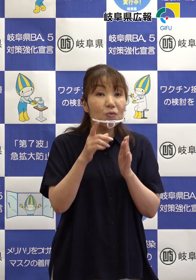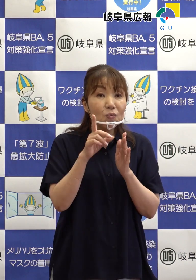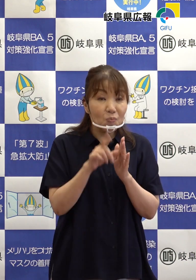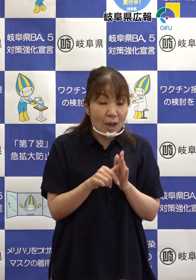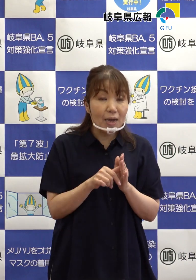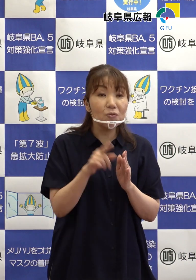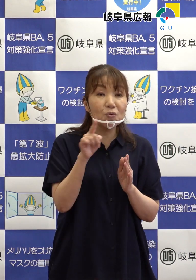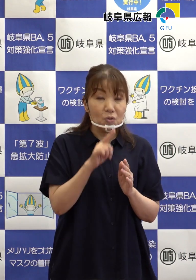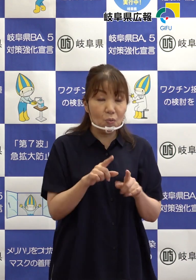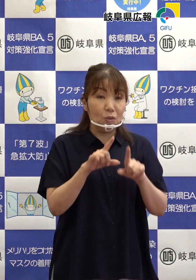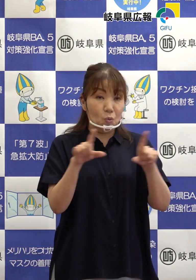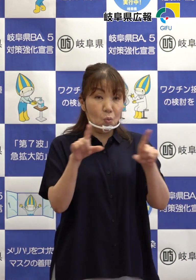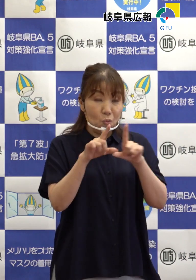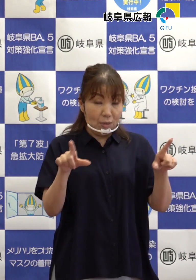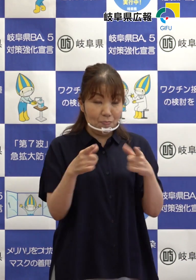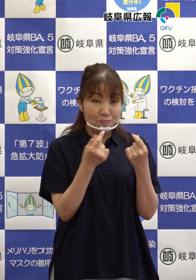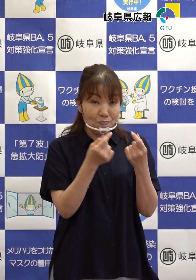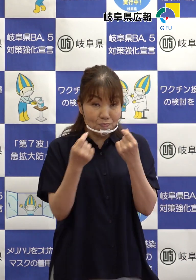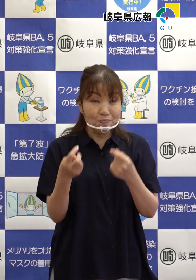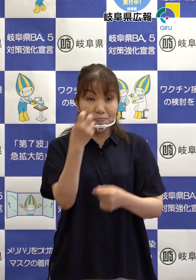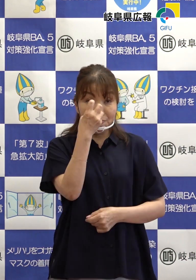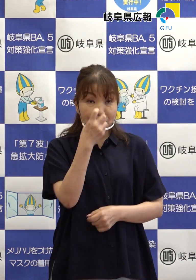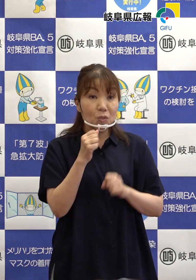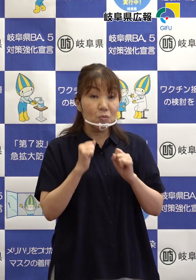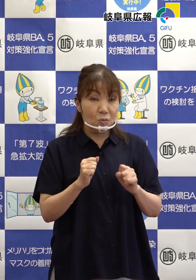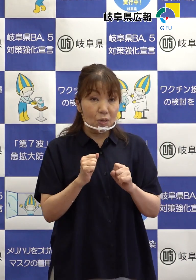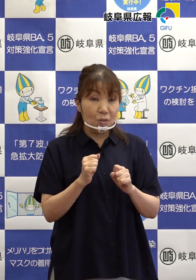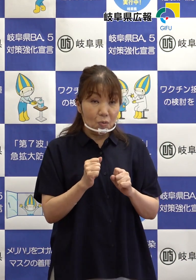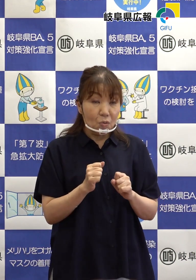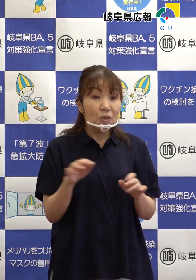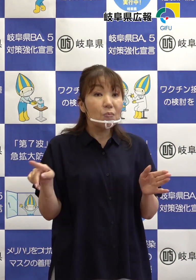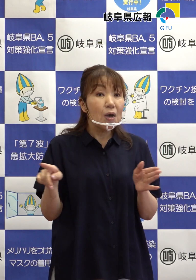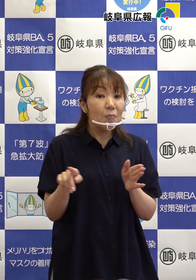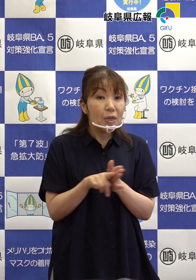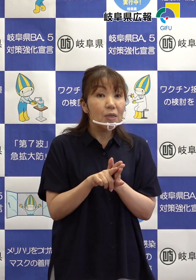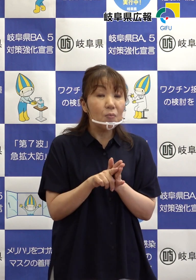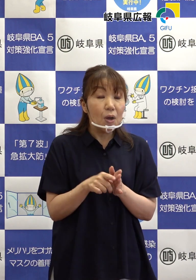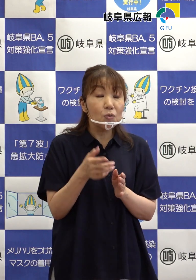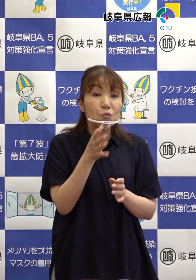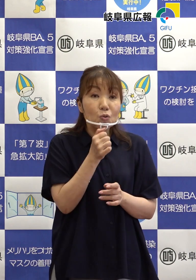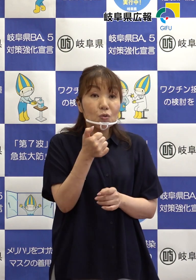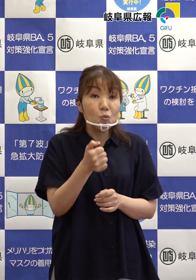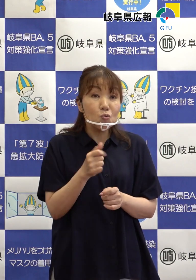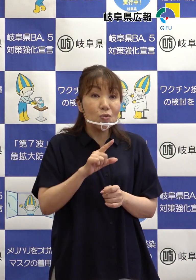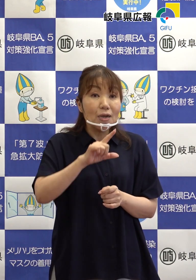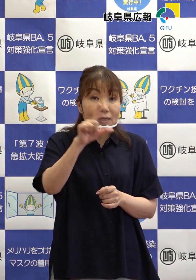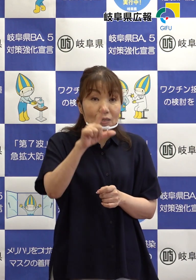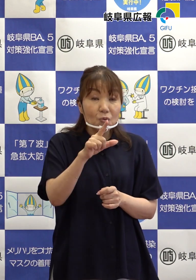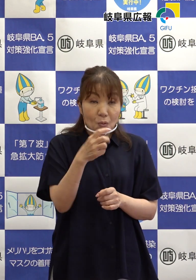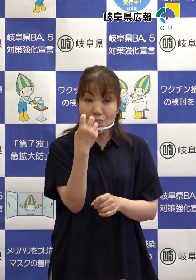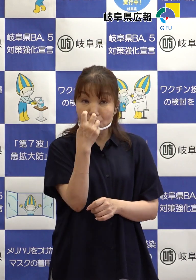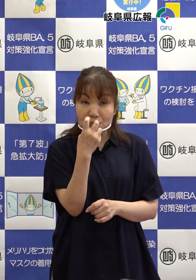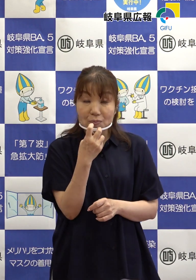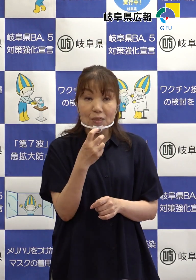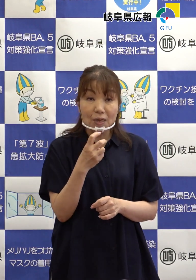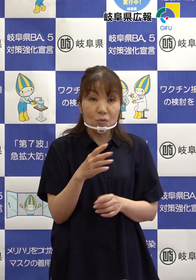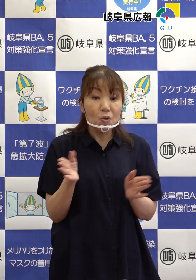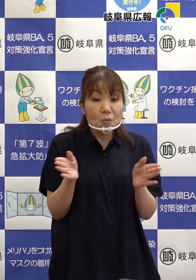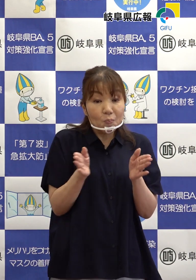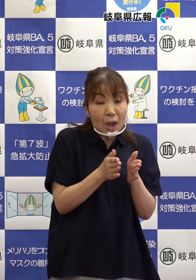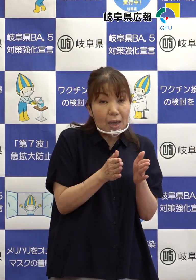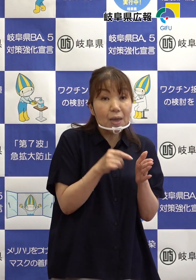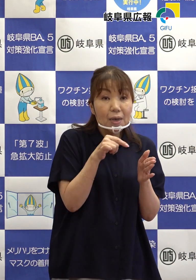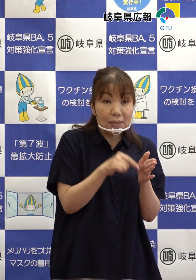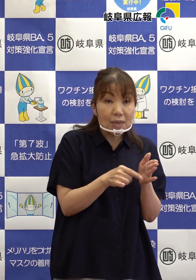そうでない方についてはですね50歳以上に限定して今やっておりますがそれをさらに言い爪と言いますか狭めまし